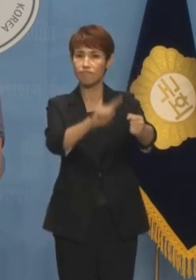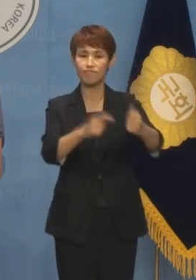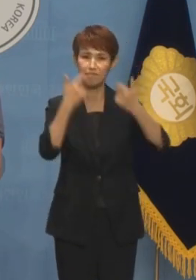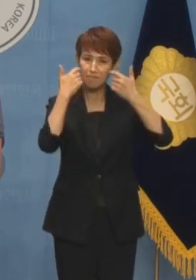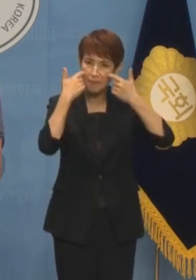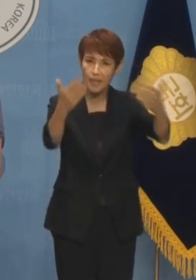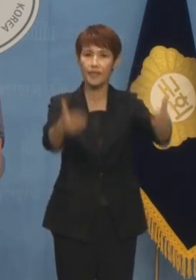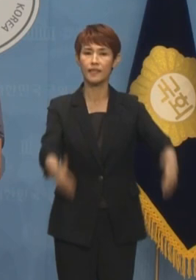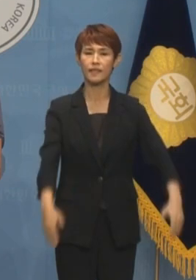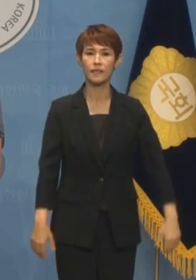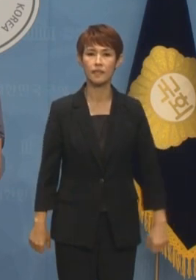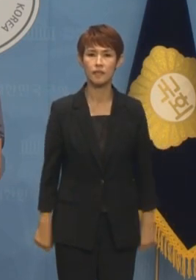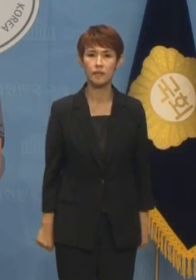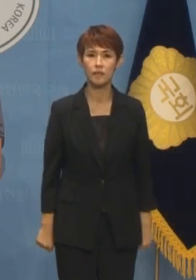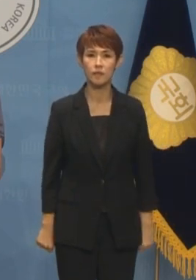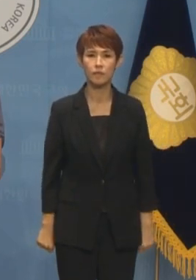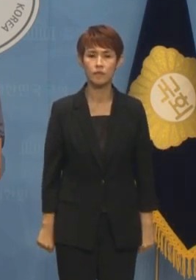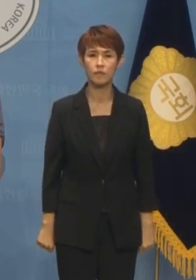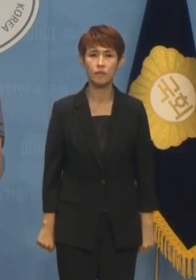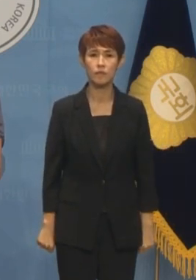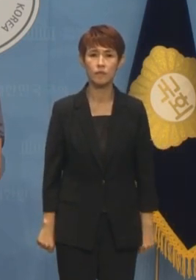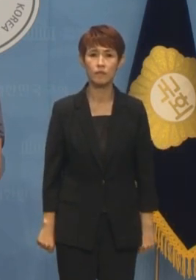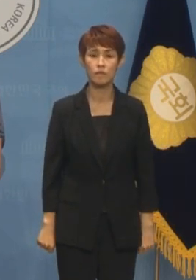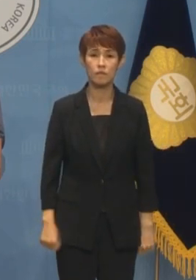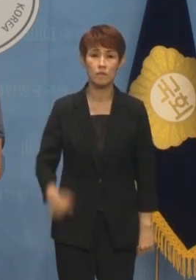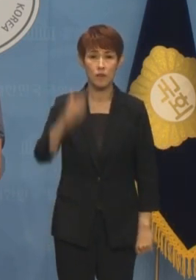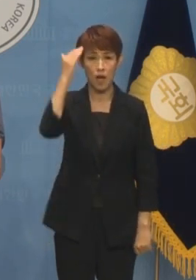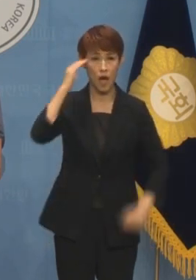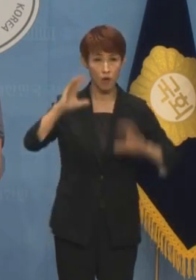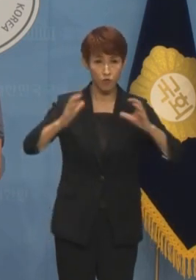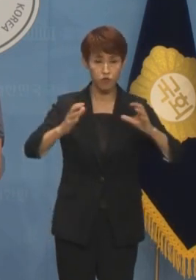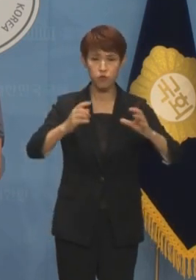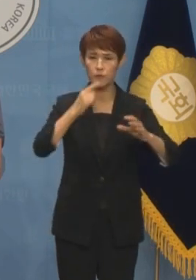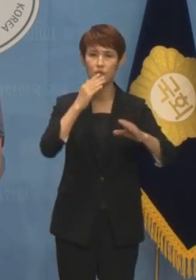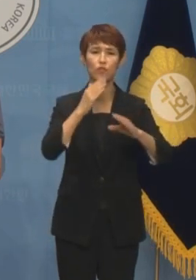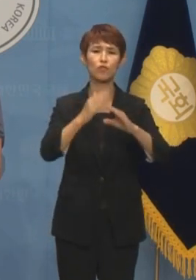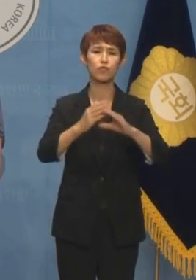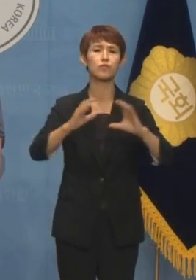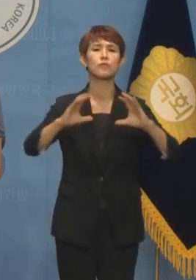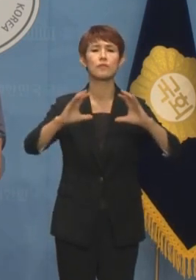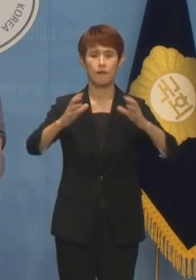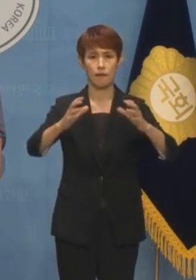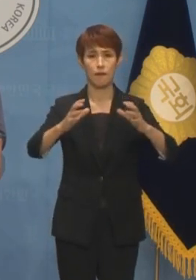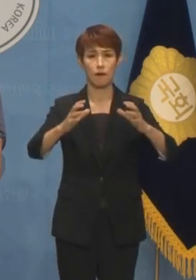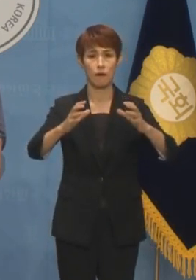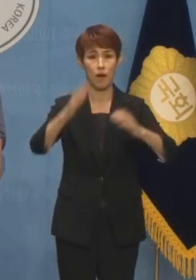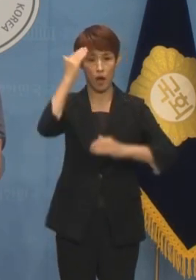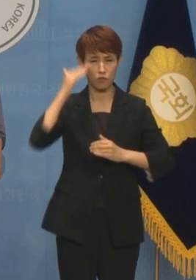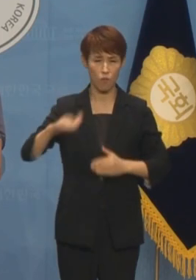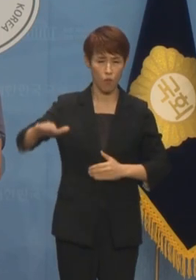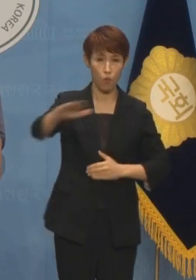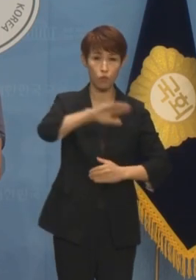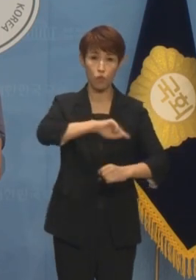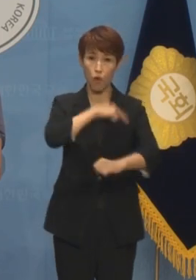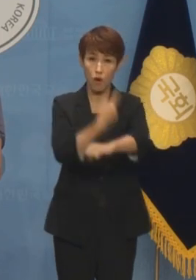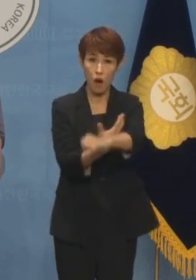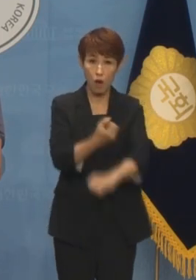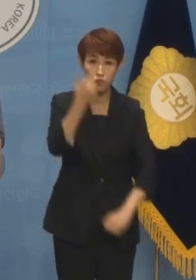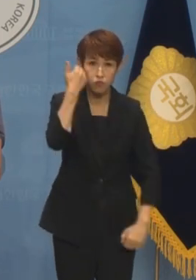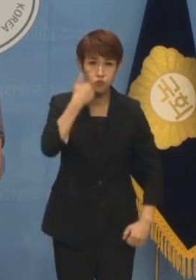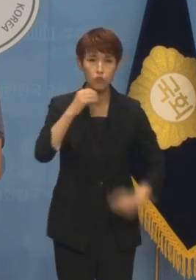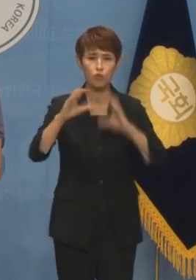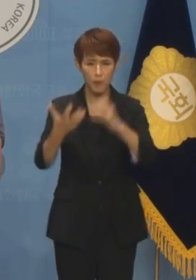분명히 못박아 둡니다 대한민국은 민주공화국이다 대한민국의 모든 권력은